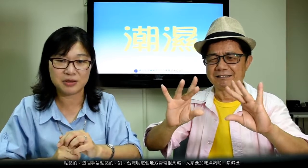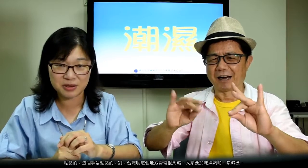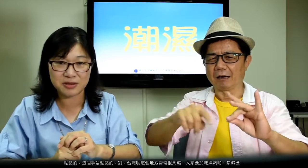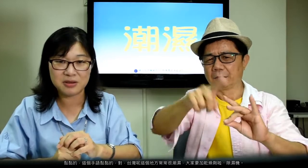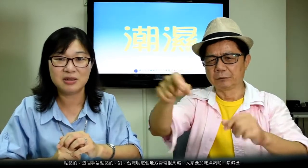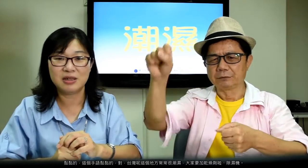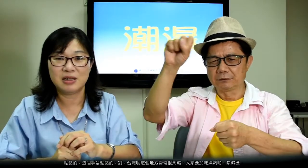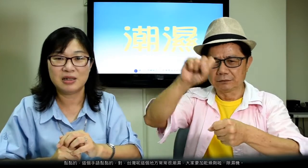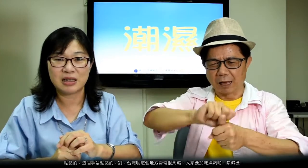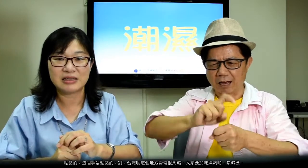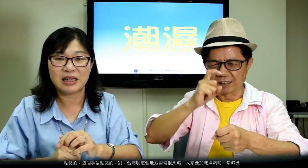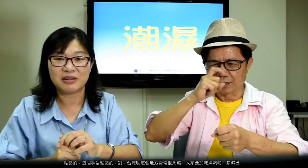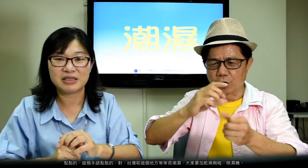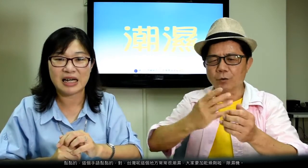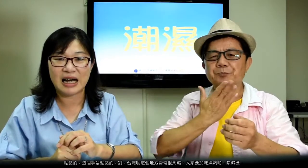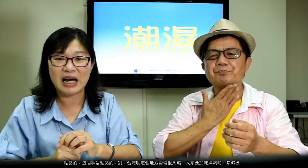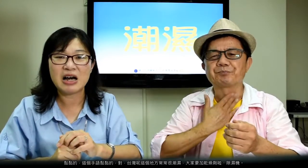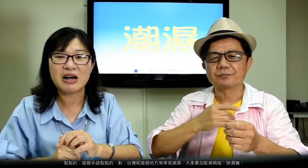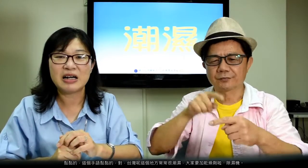湿，大家要加